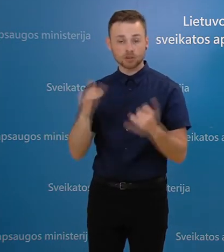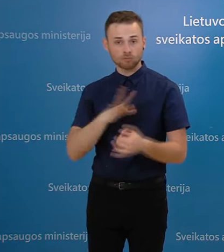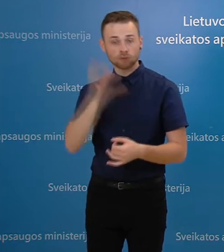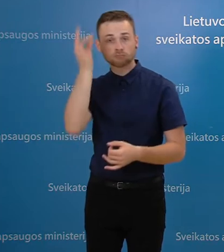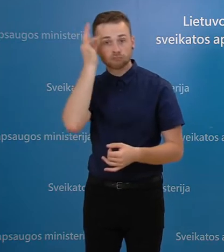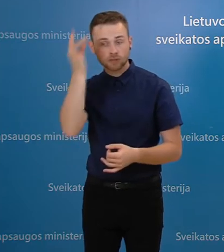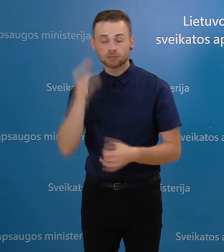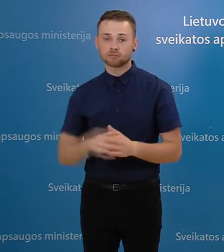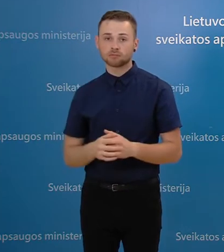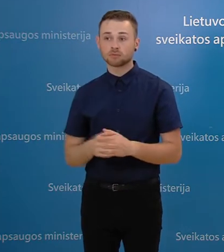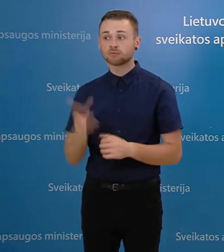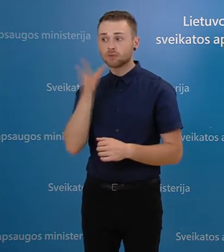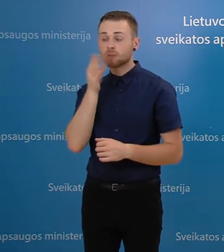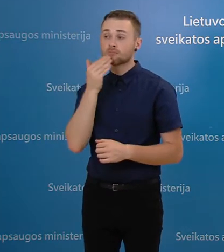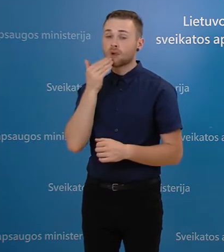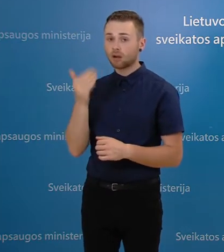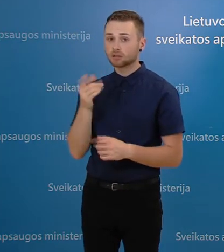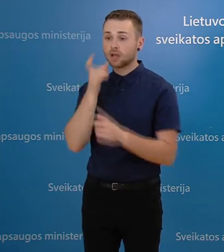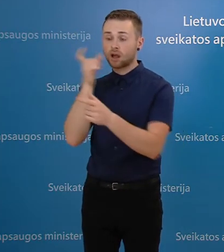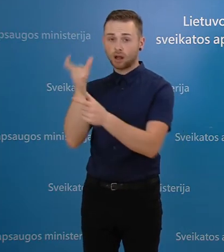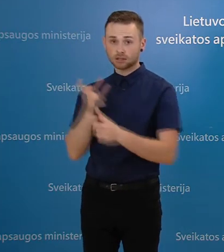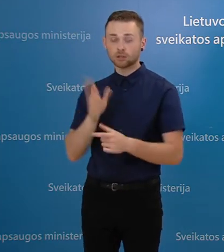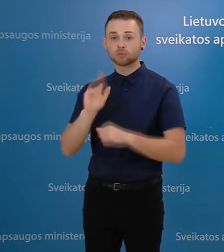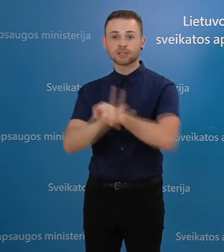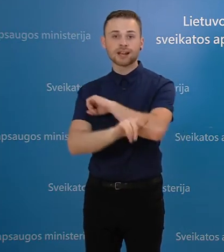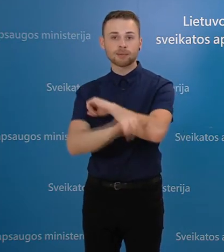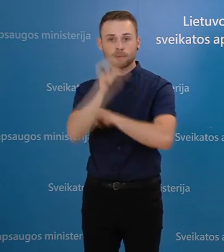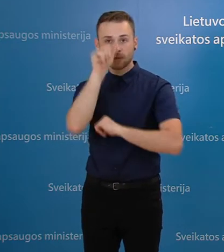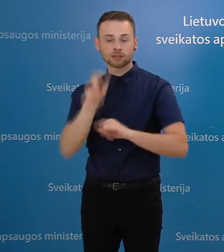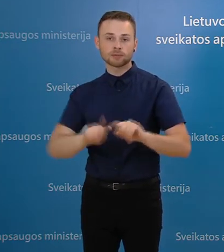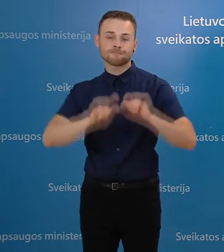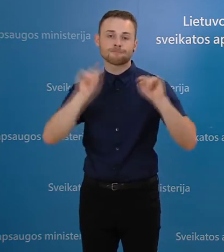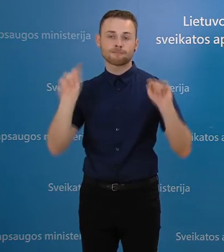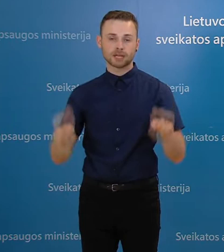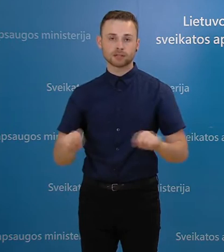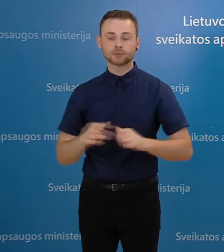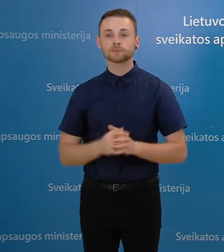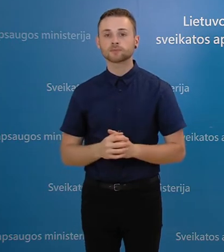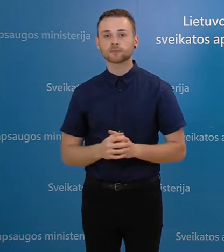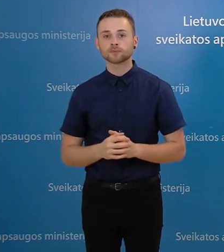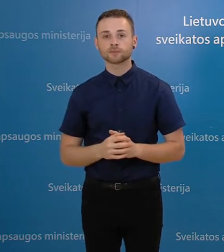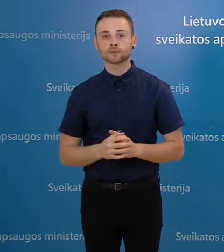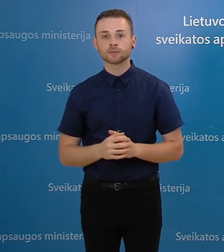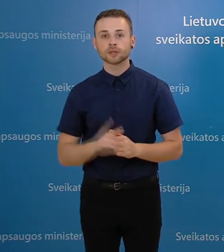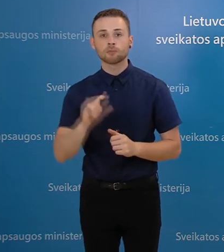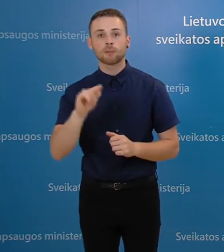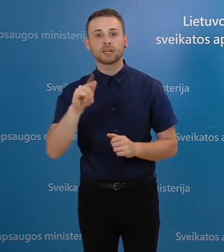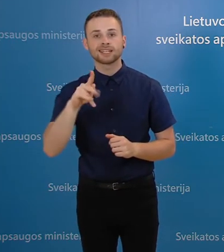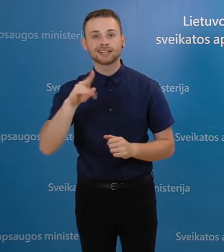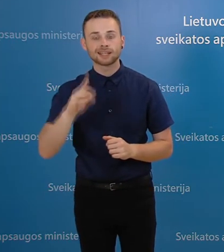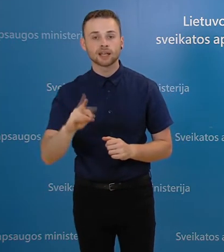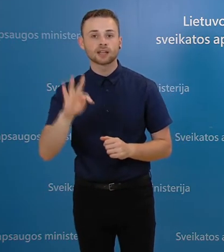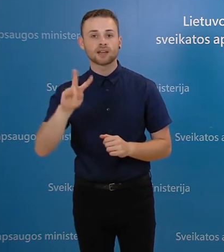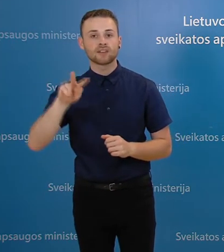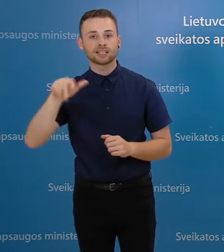informaciją iš jų, kad jie planuoja šį tyrimą pradėti Liepos mėnesį. Taip, klausė Jeva Popeikytė didžiulė TV3